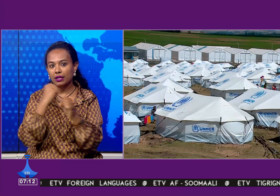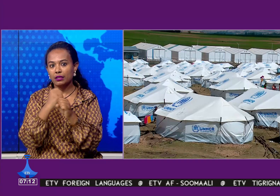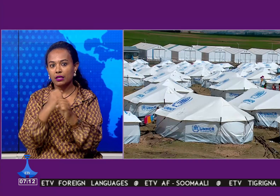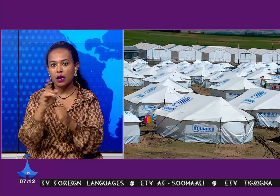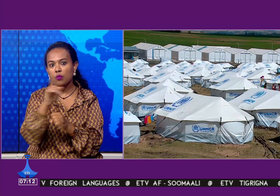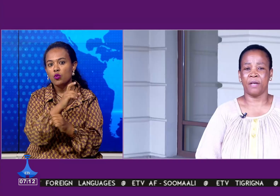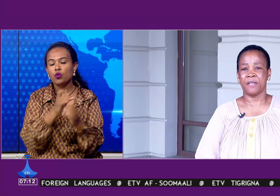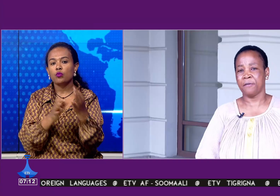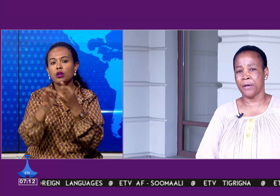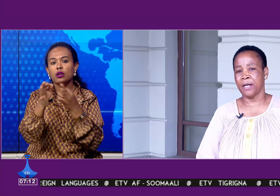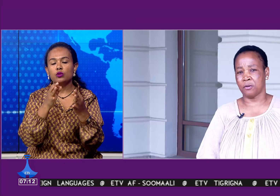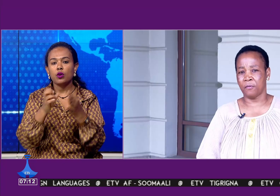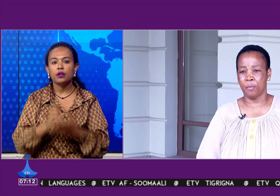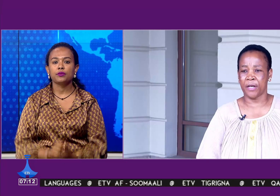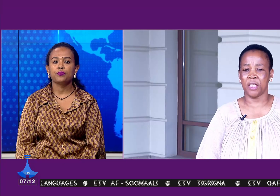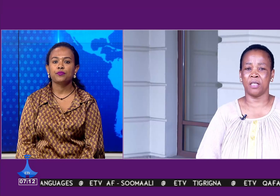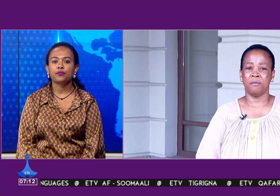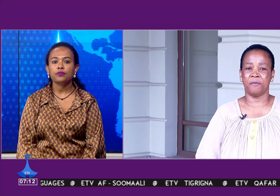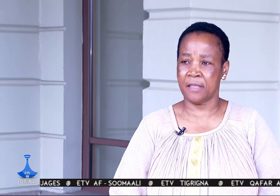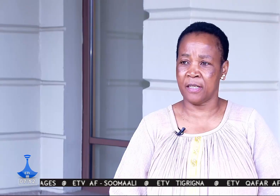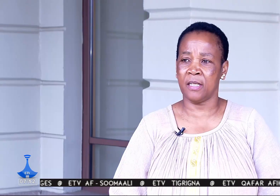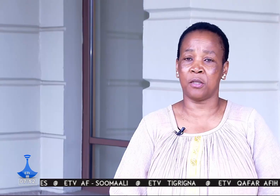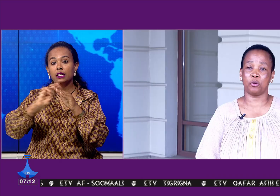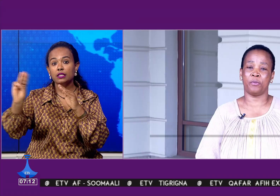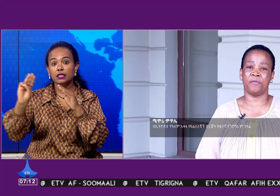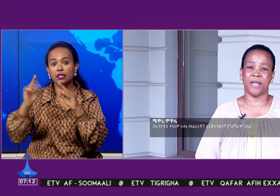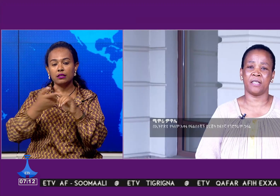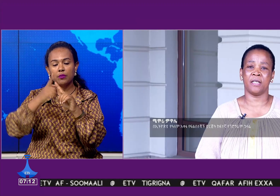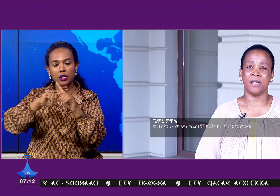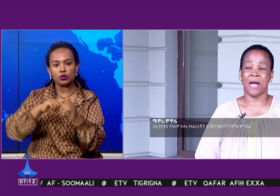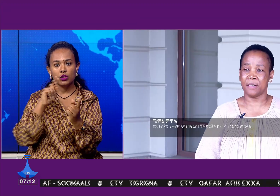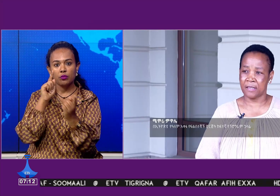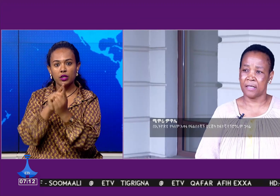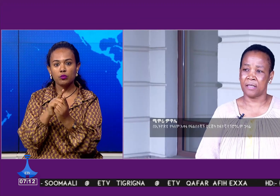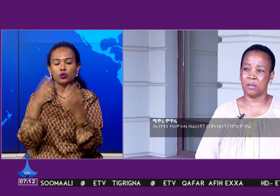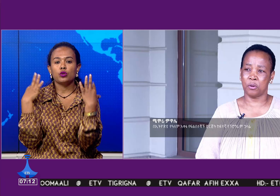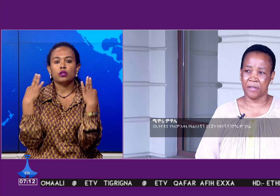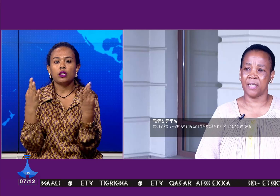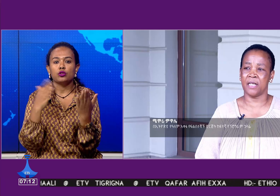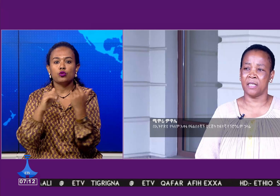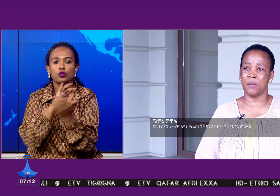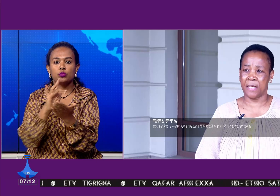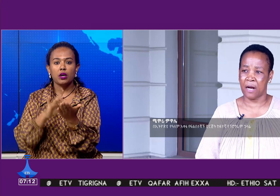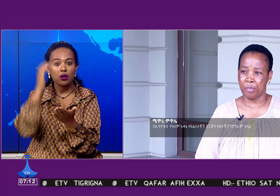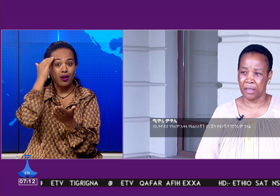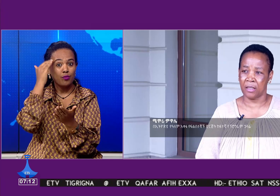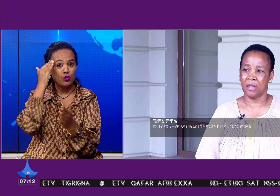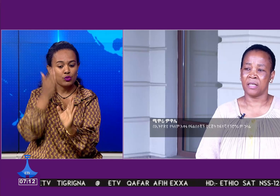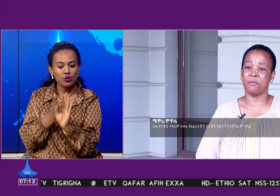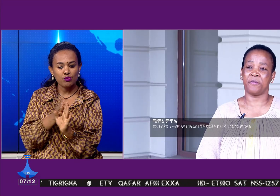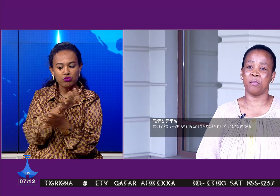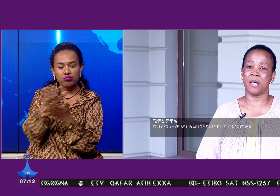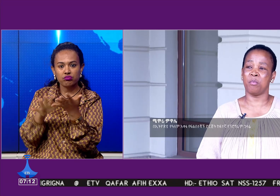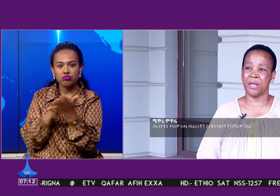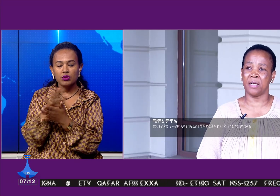መሆኑንም ገልጸዋል። ከስደት ተመላሾች ከሚገጥሟቸው የጤና ችግሮች መካከል የአእምሮና የስነ ልቦና መታወክ